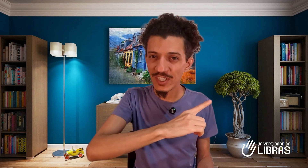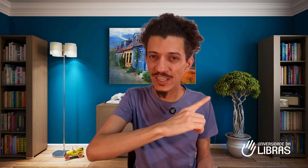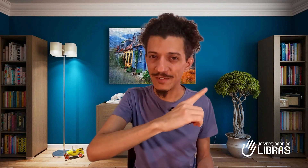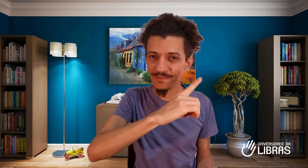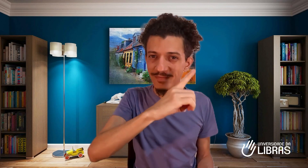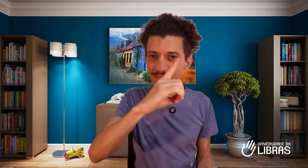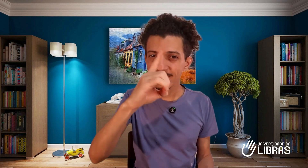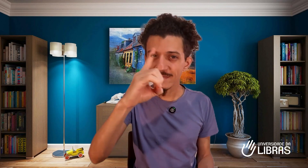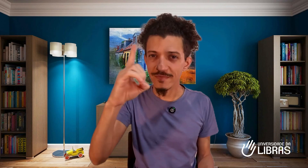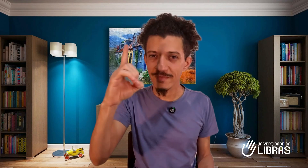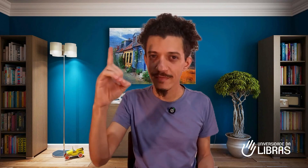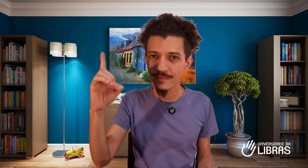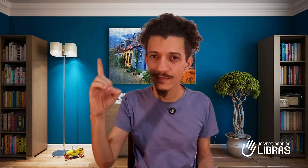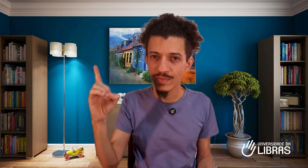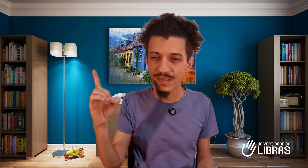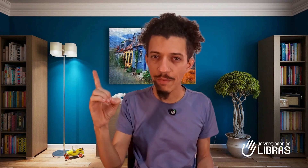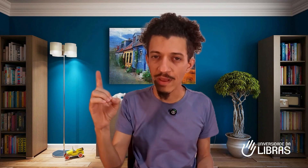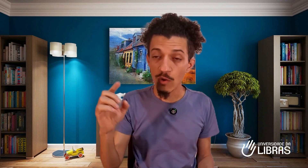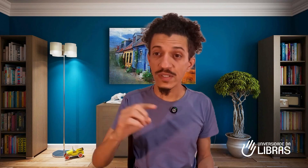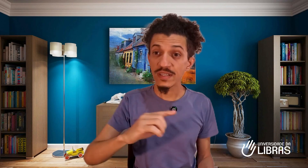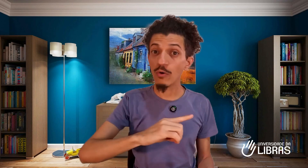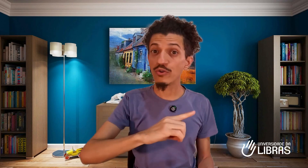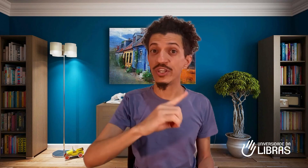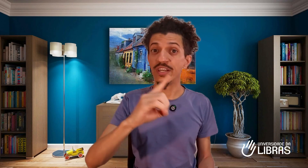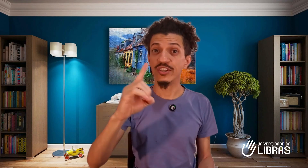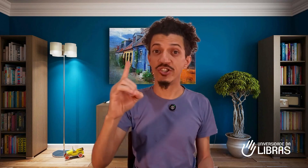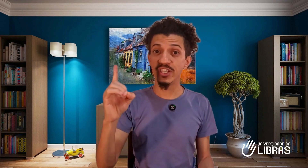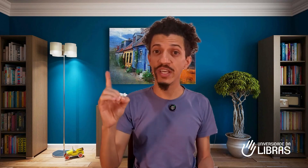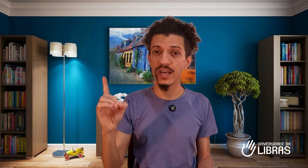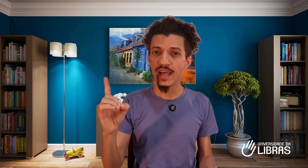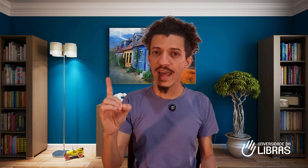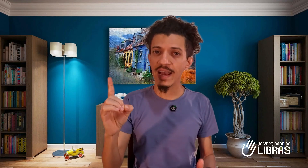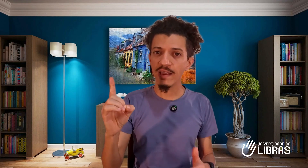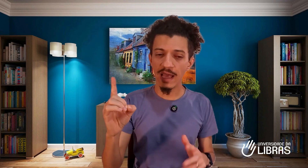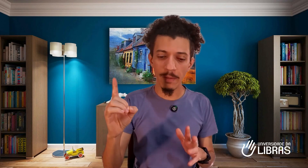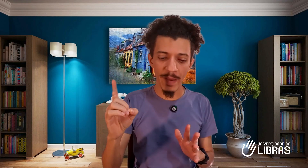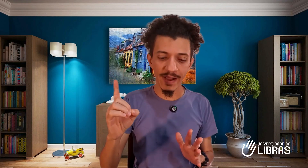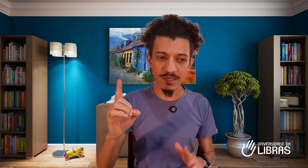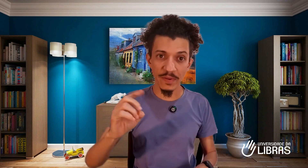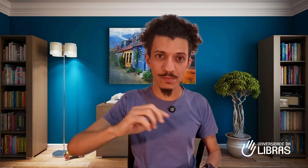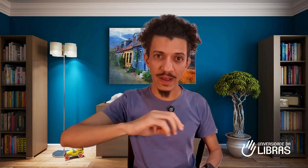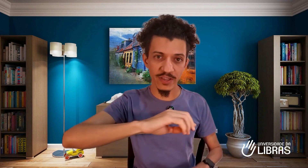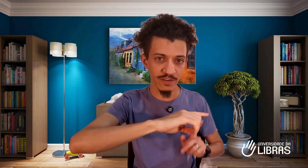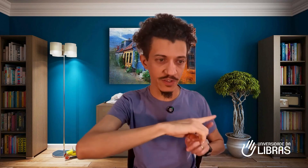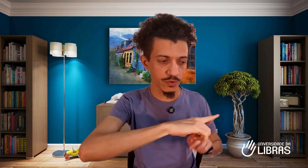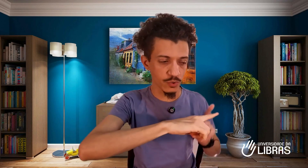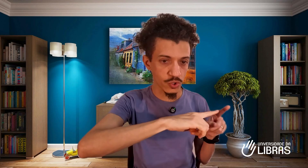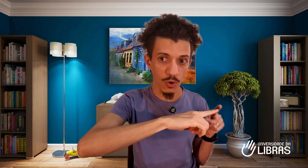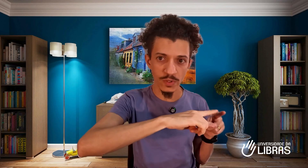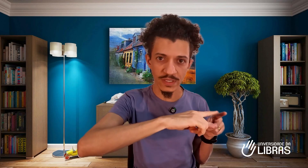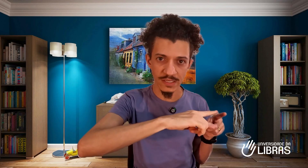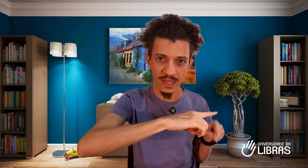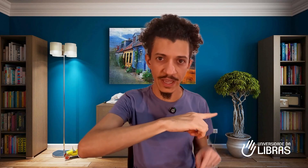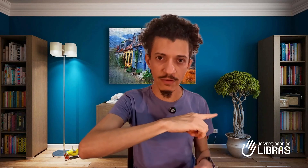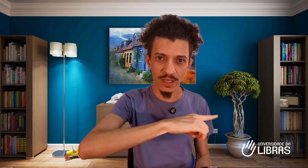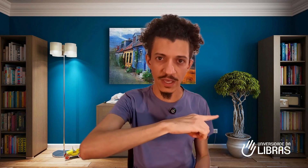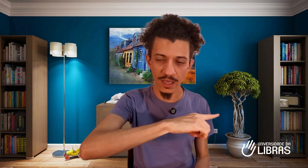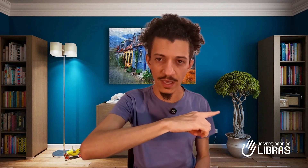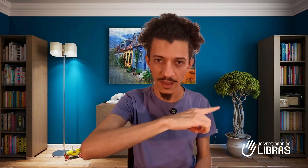dia. Percebe? O sinal de dia, ele pega essa perspectiva de que o sol está saindo daqui